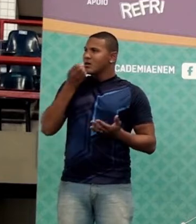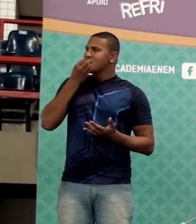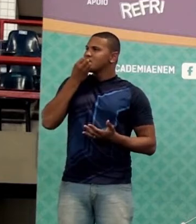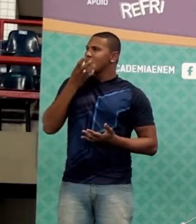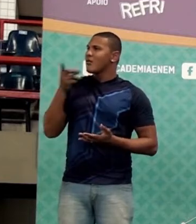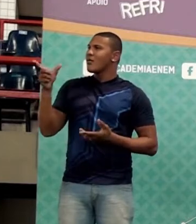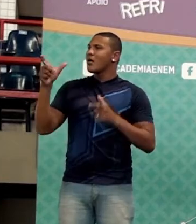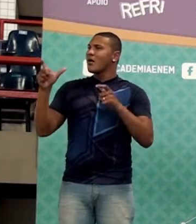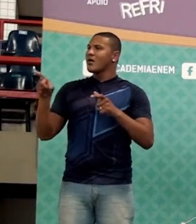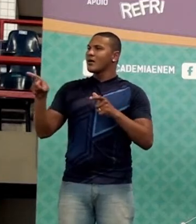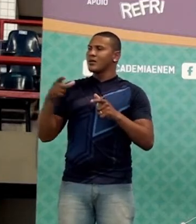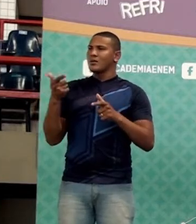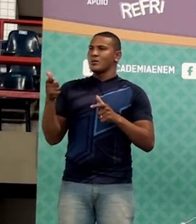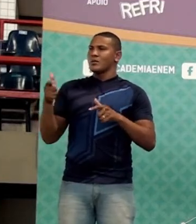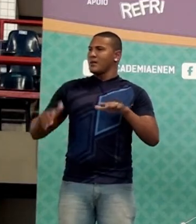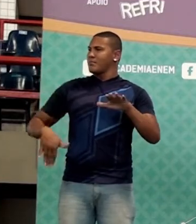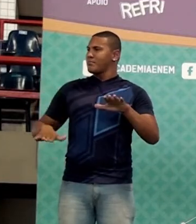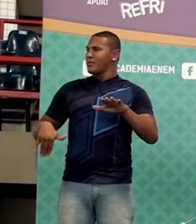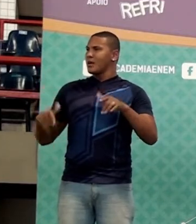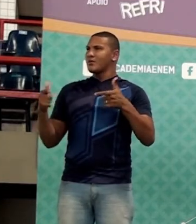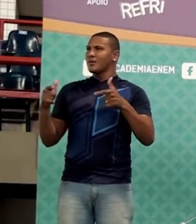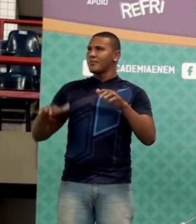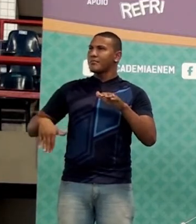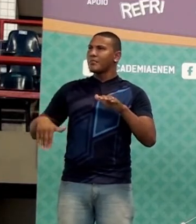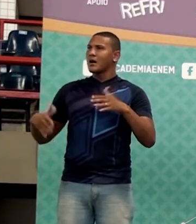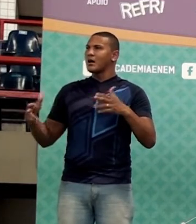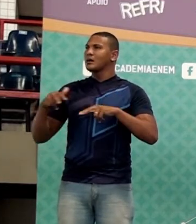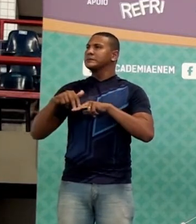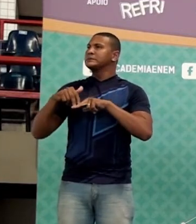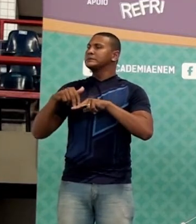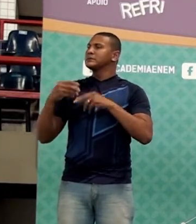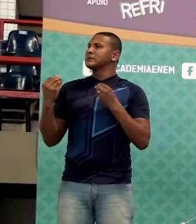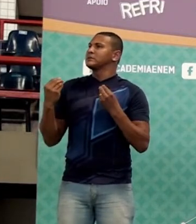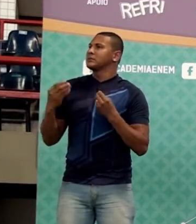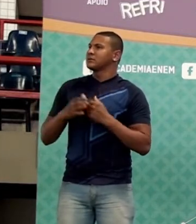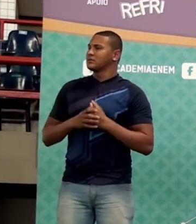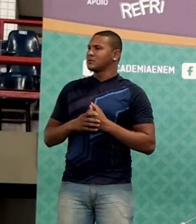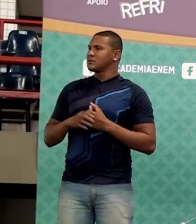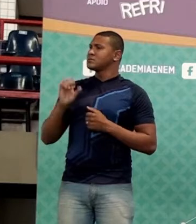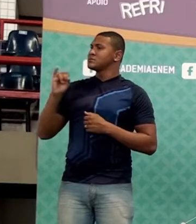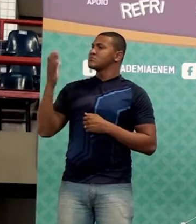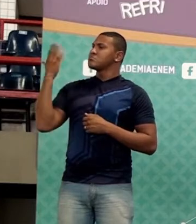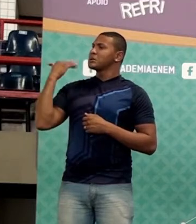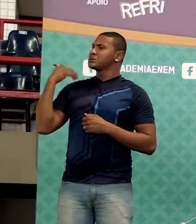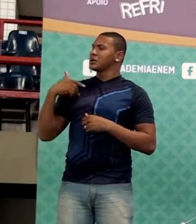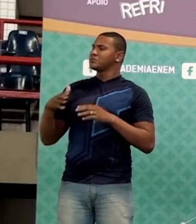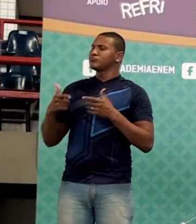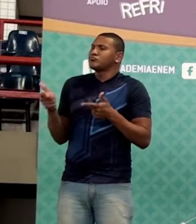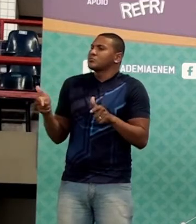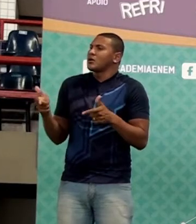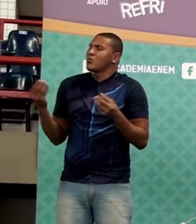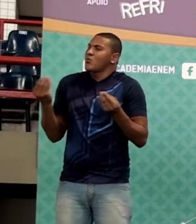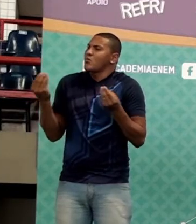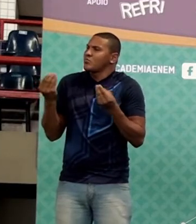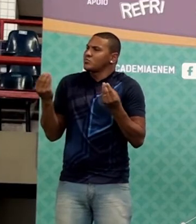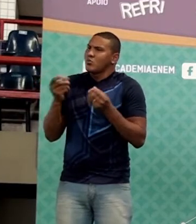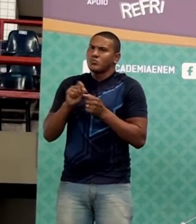né? Que a pessoa não tem mar para surfar. E quando não tinha isso, como era que eles